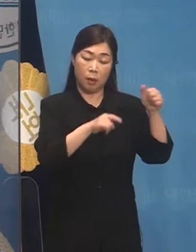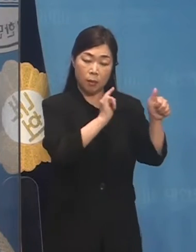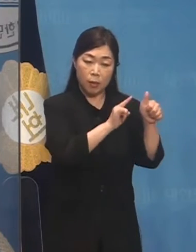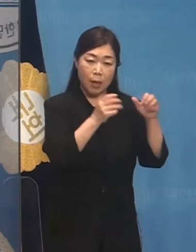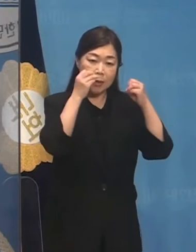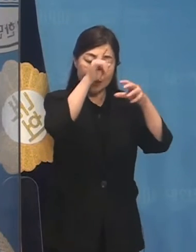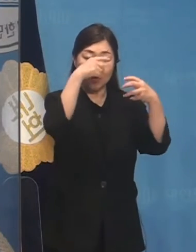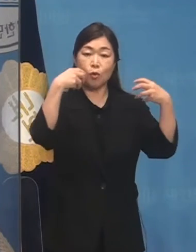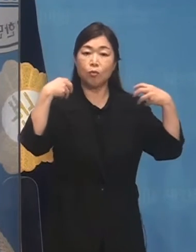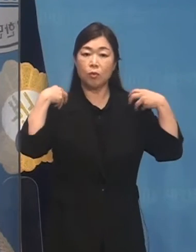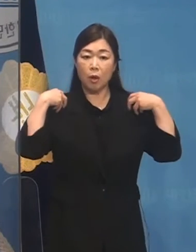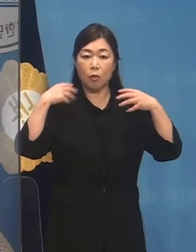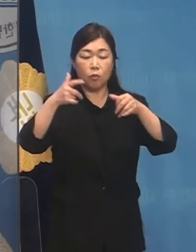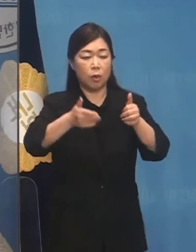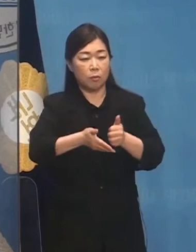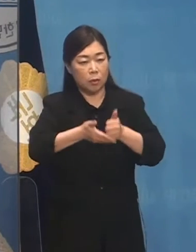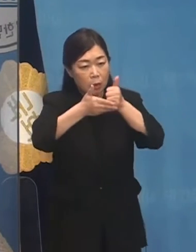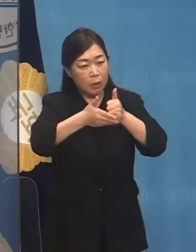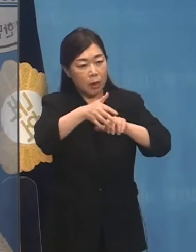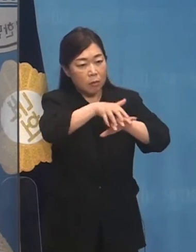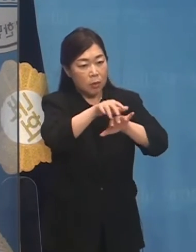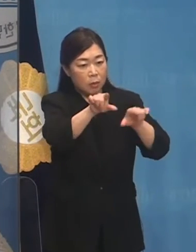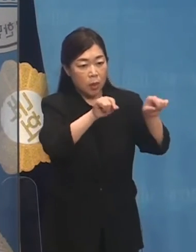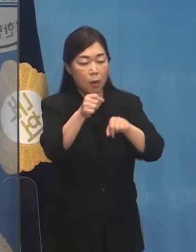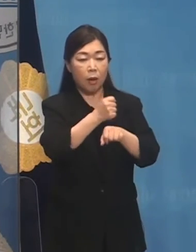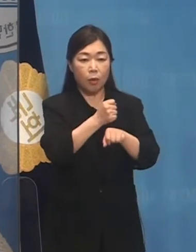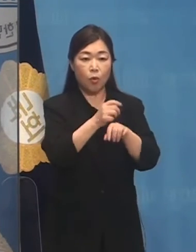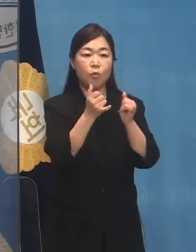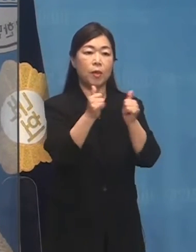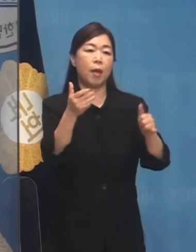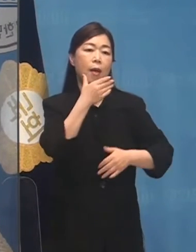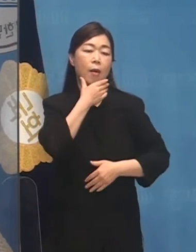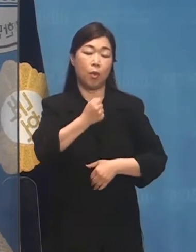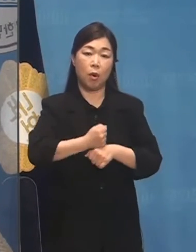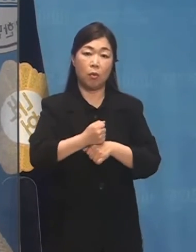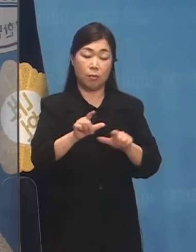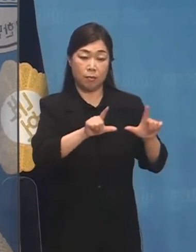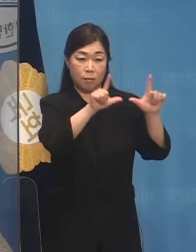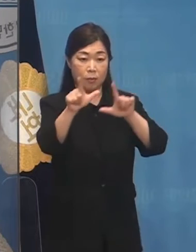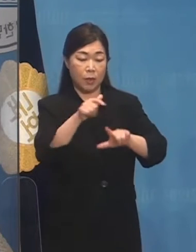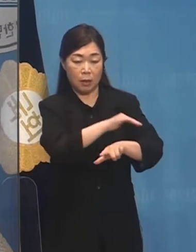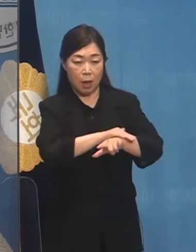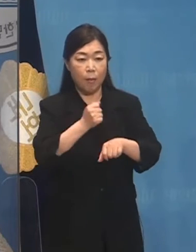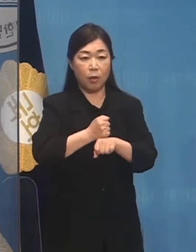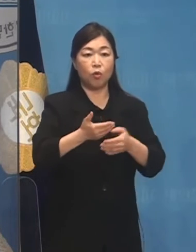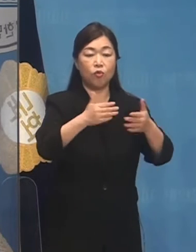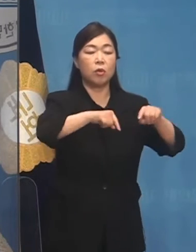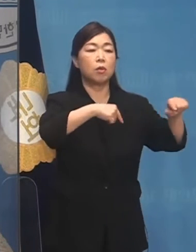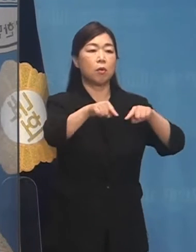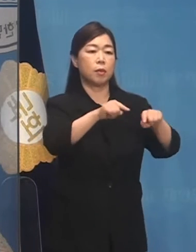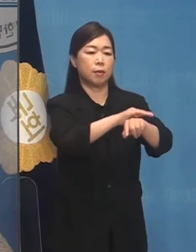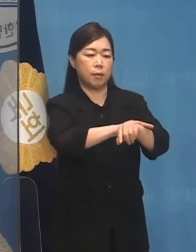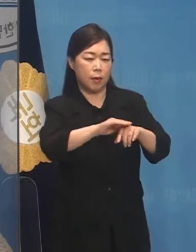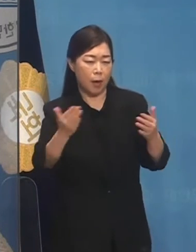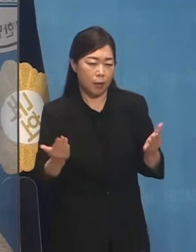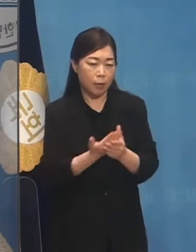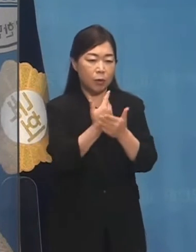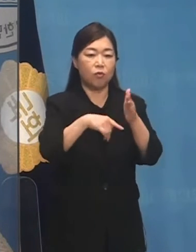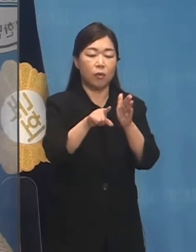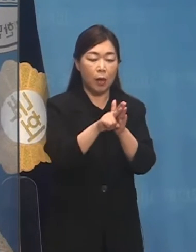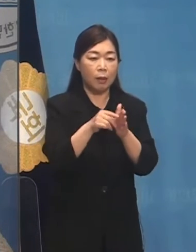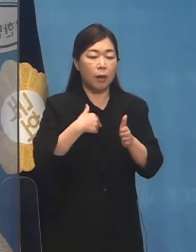새 정부가 국민을 섬기는 내각을 구성해 국민이 행복하고 민생을 두텁게 만드는 정치를 펴길 바라는